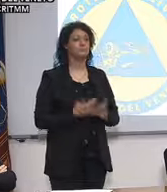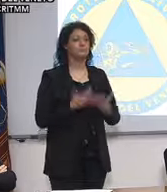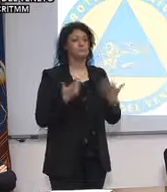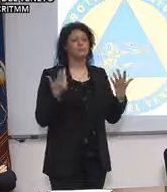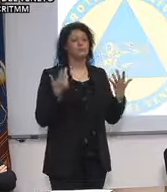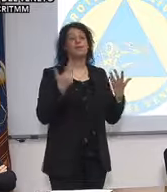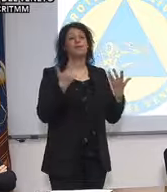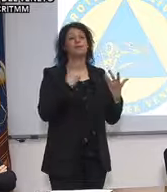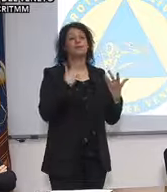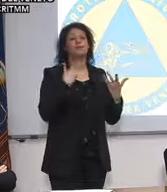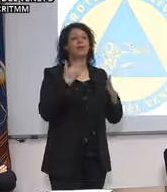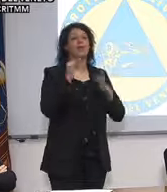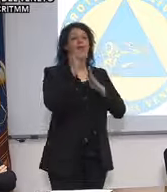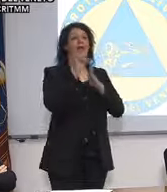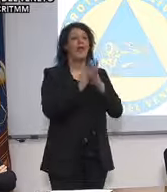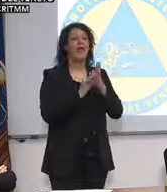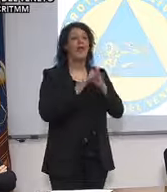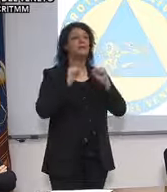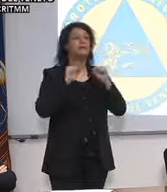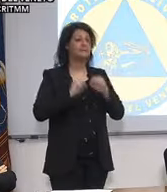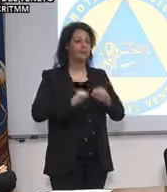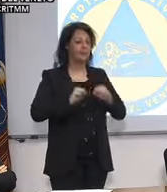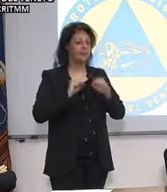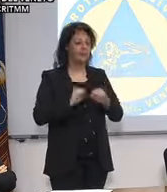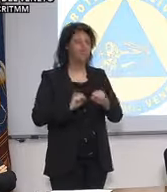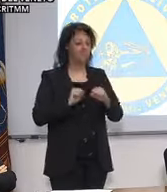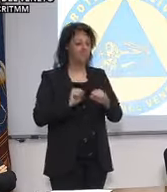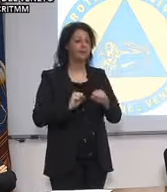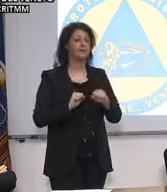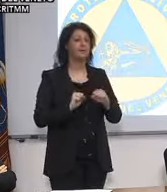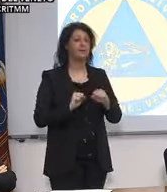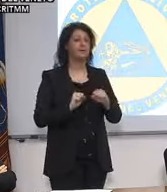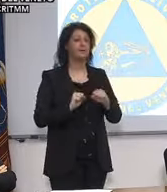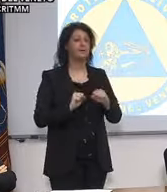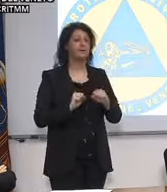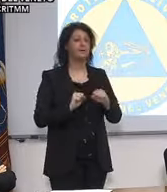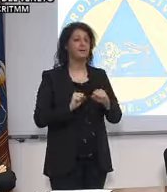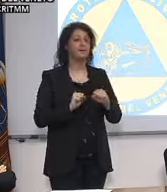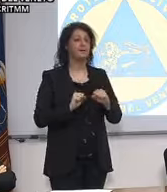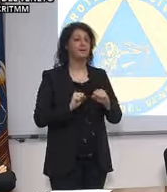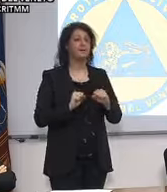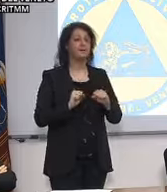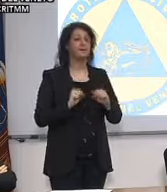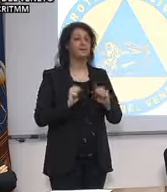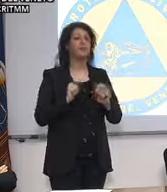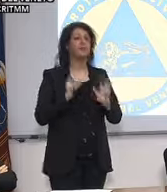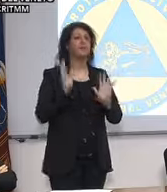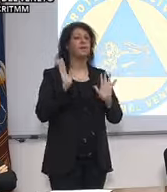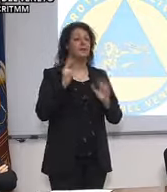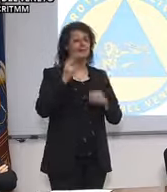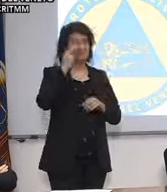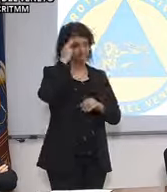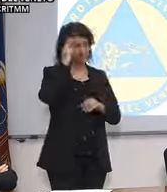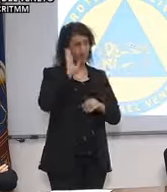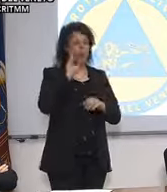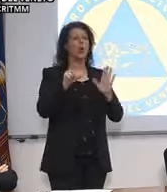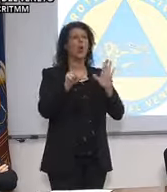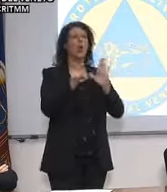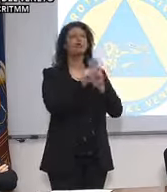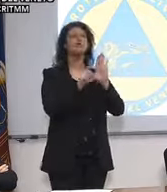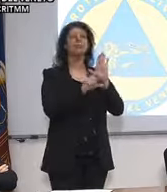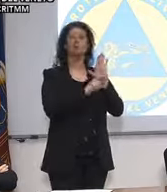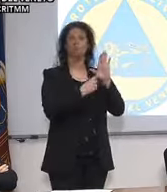regole sanitarie che in linea estrema, vi ricordo che la Costituzione non prevede la chiusura dei confini, la Costituzione